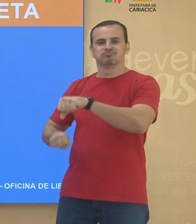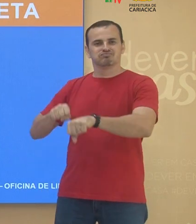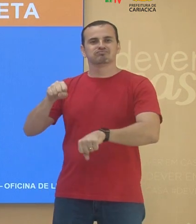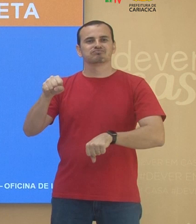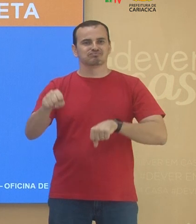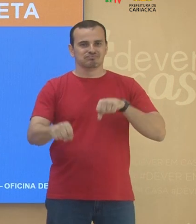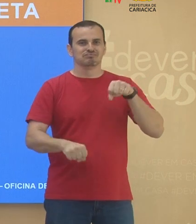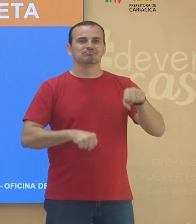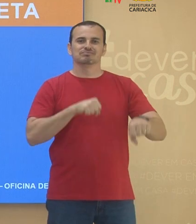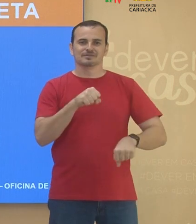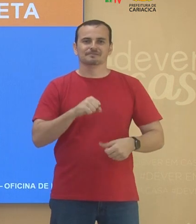Novamente, bicicleta.